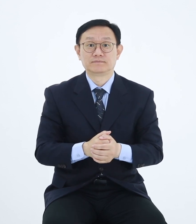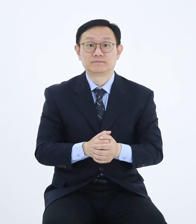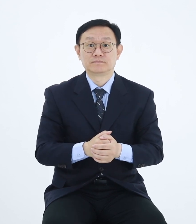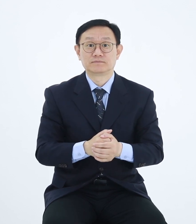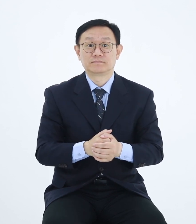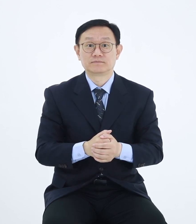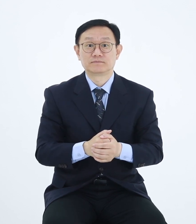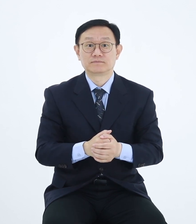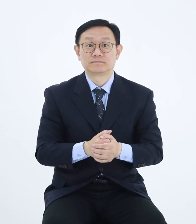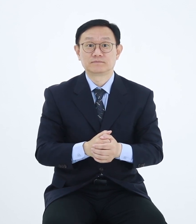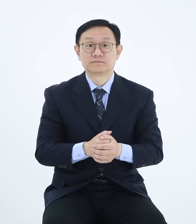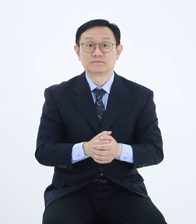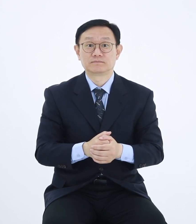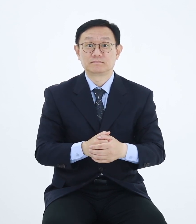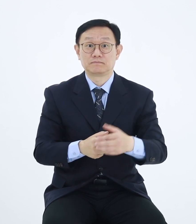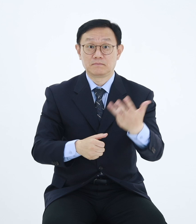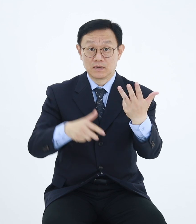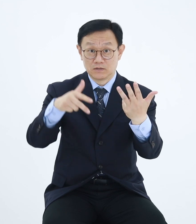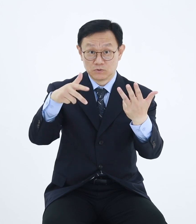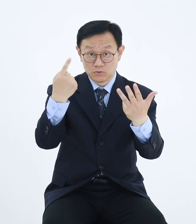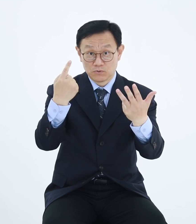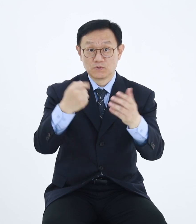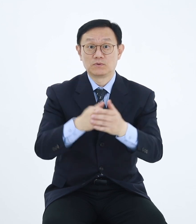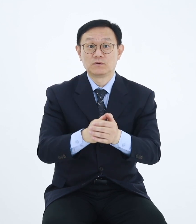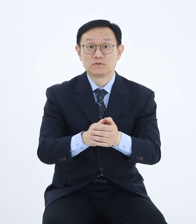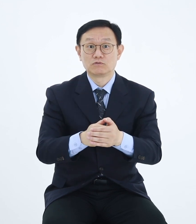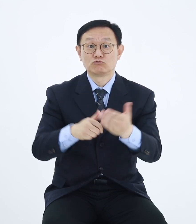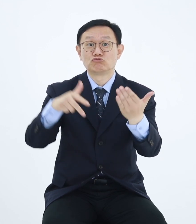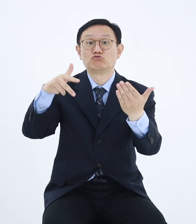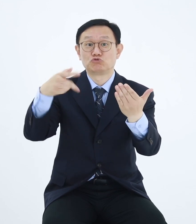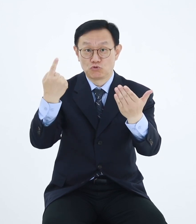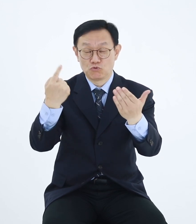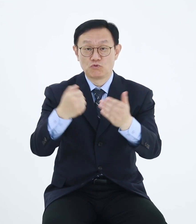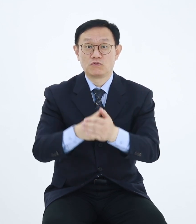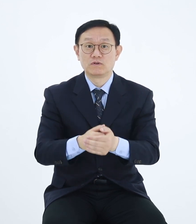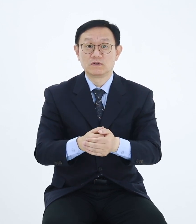관련 조항 제8조 제9조 제30조